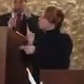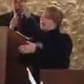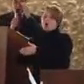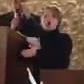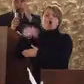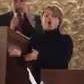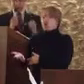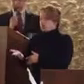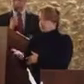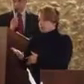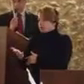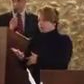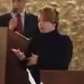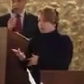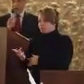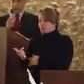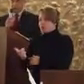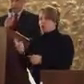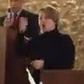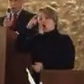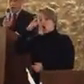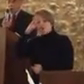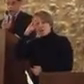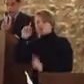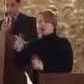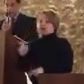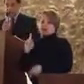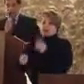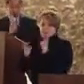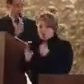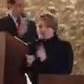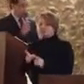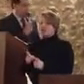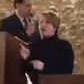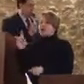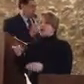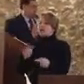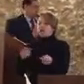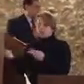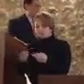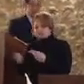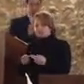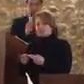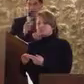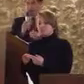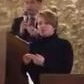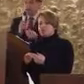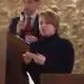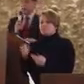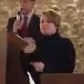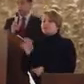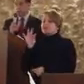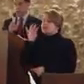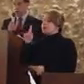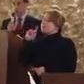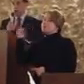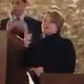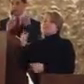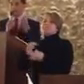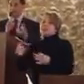le questioni sia come governo, sia come politica, sia come amministrazione all'interesse e al bene